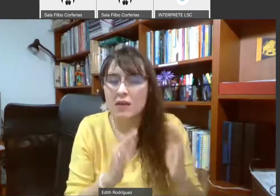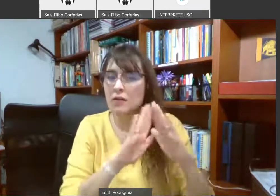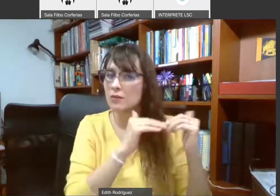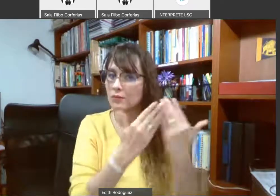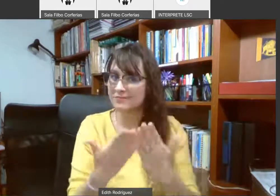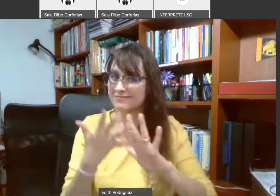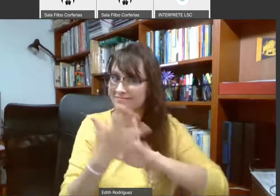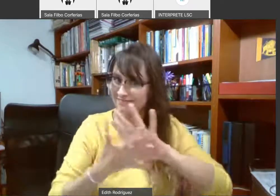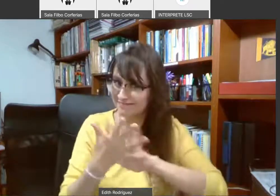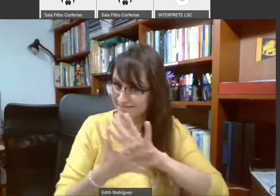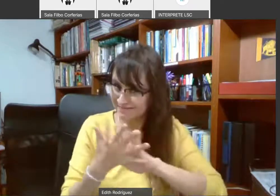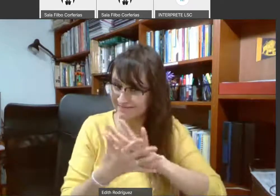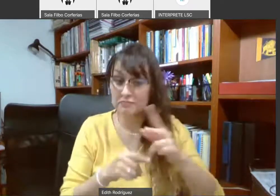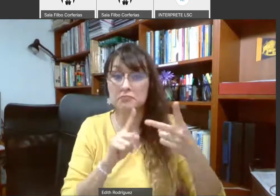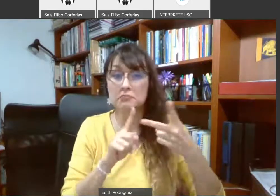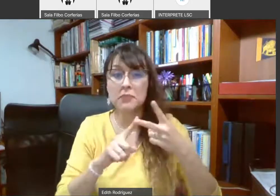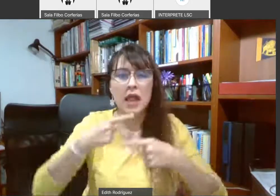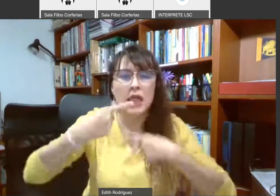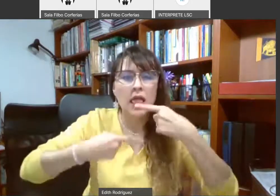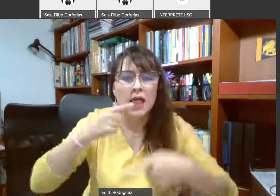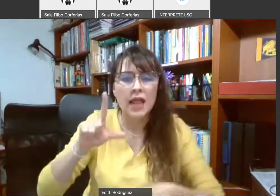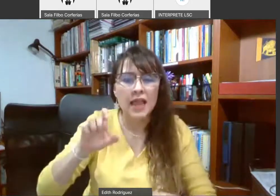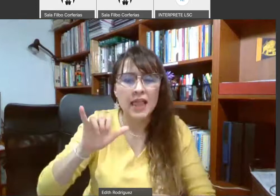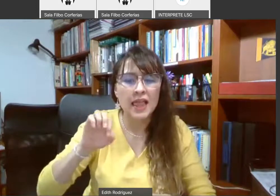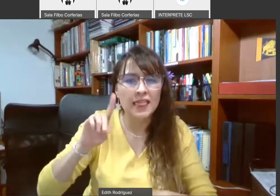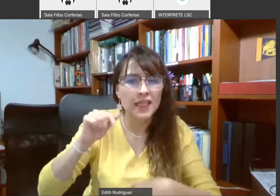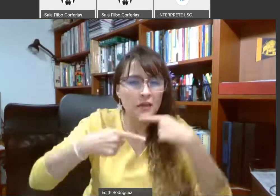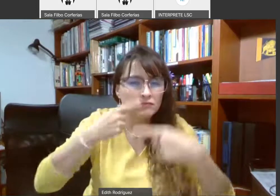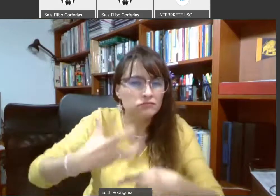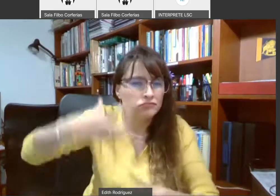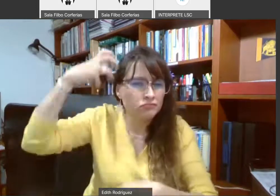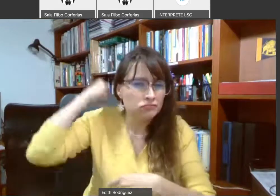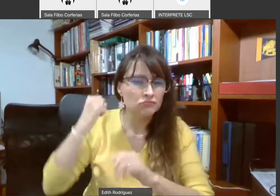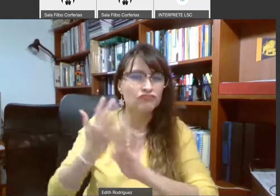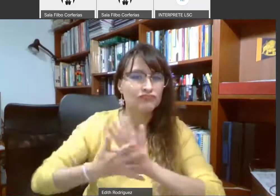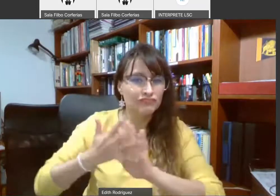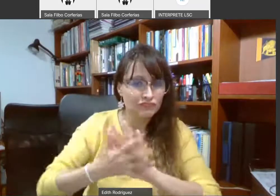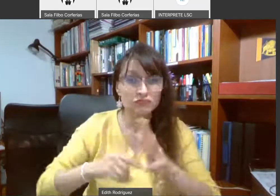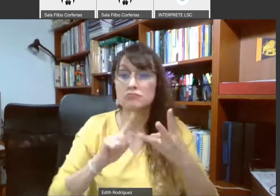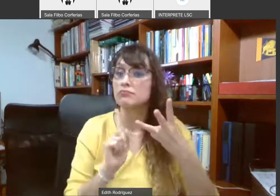www.insoreducativo.gov.co. Y allí pueden encontrar una gama de videos en lengua de señas,